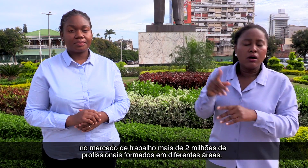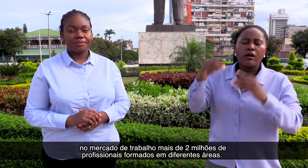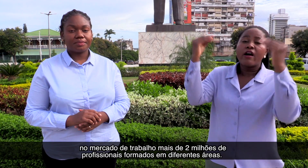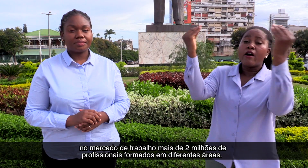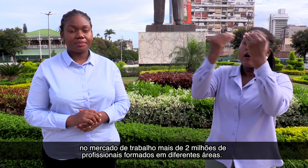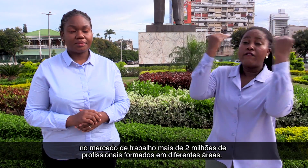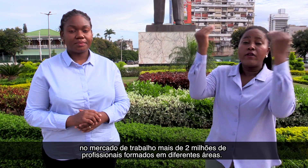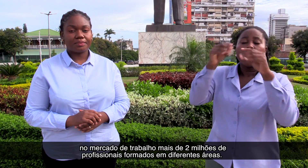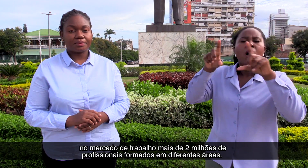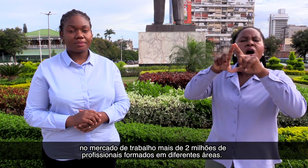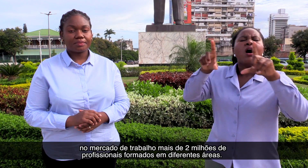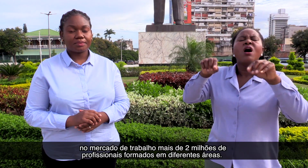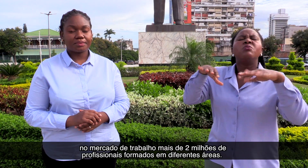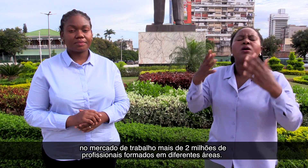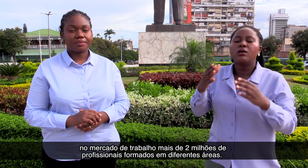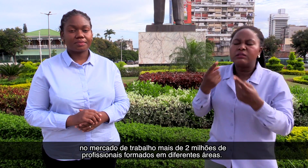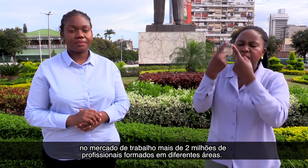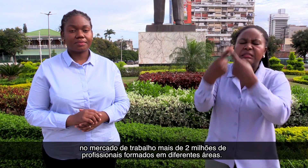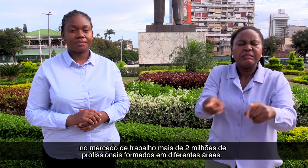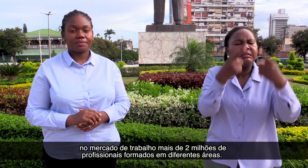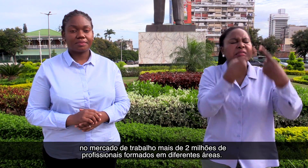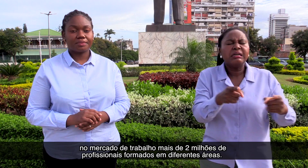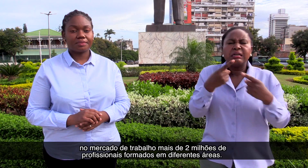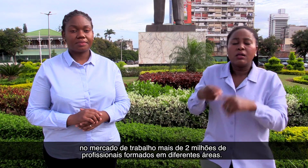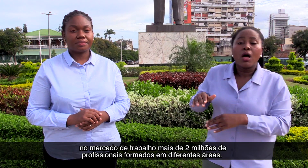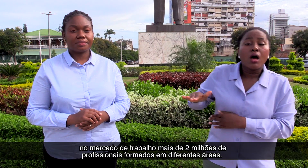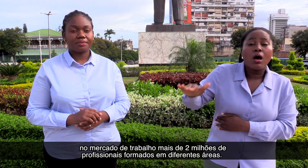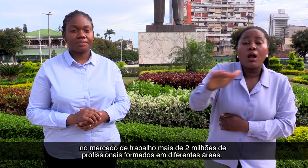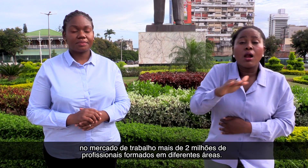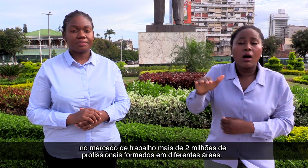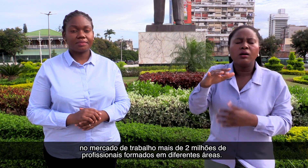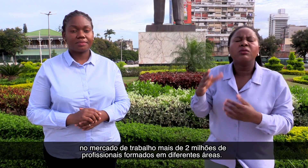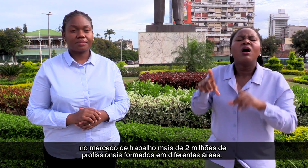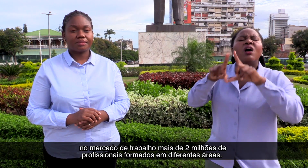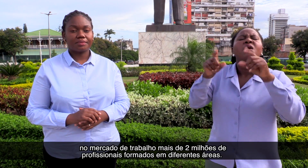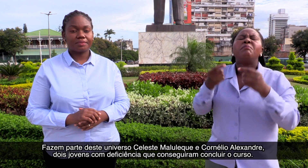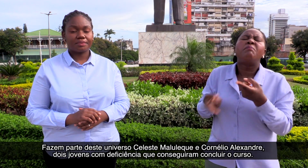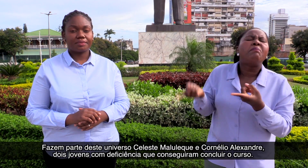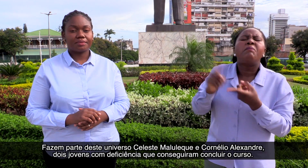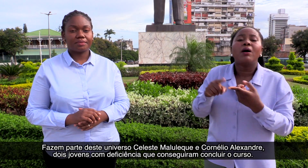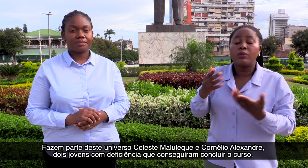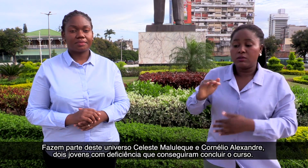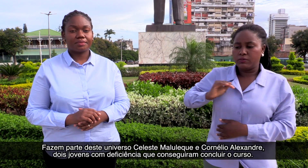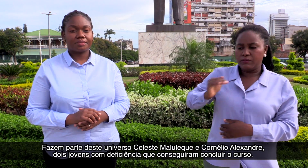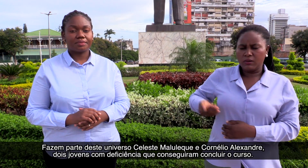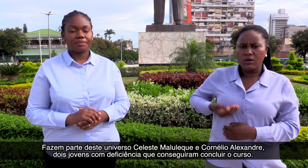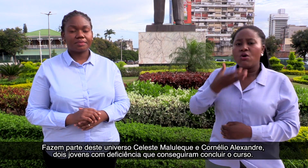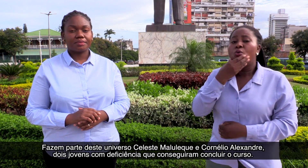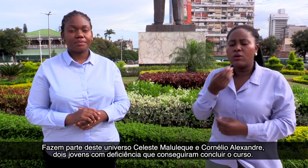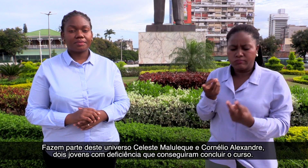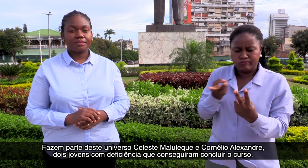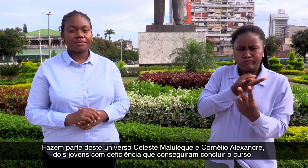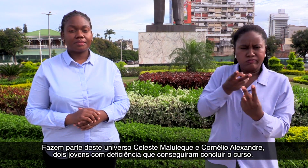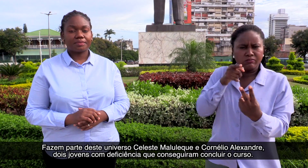de 2 milhões de profissionais formados em diferentes áreas. Fazem parte deste